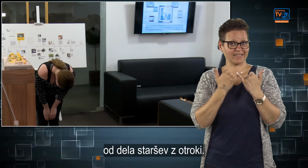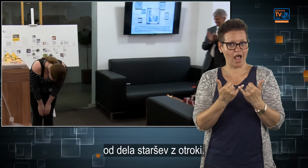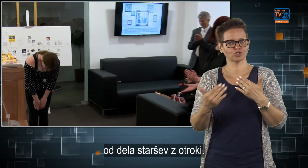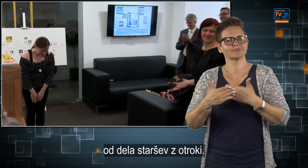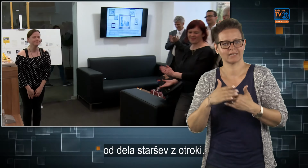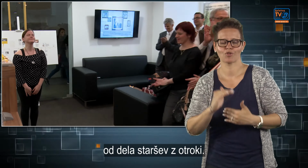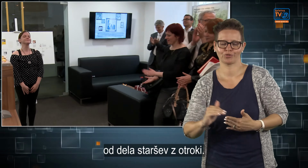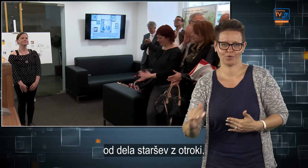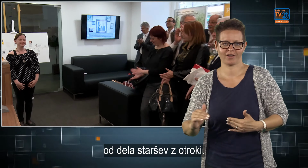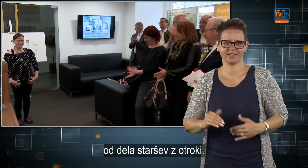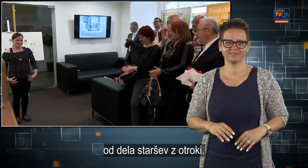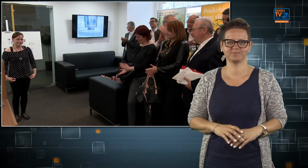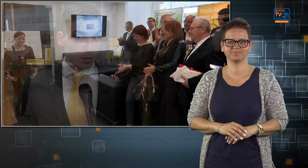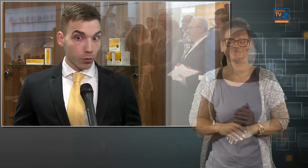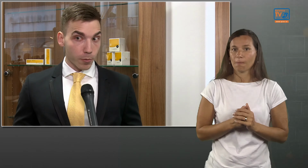otroki.